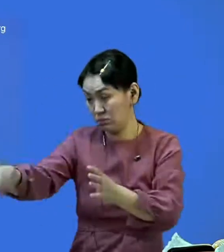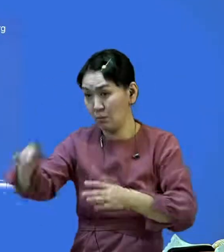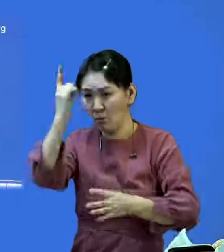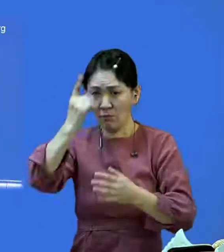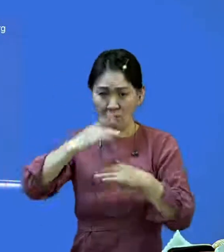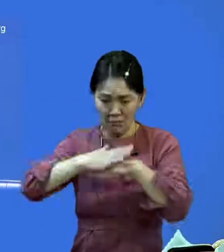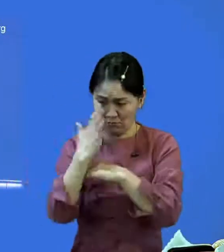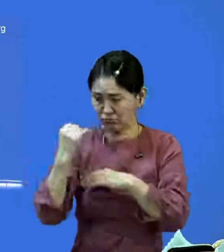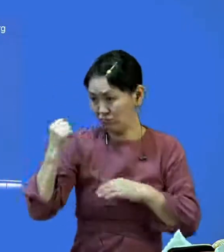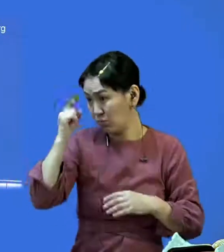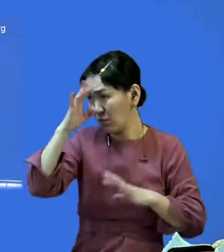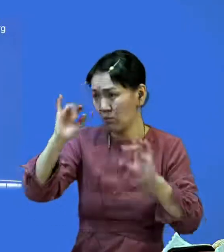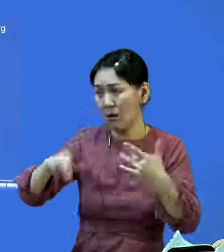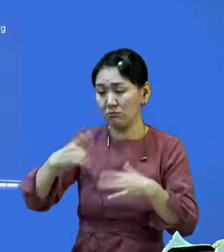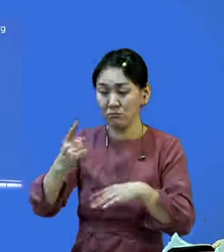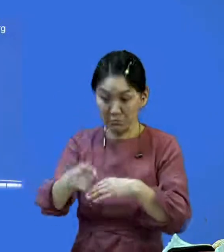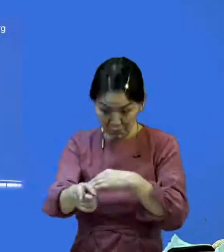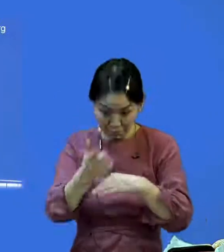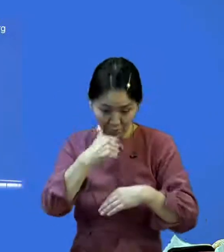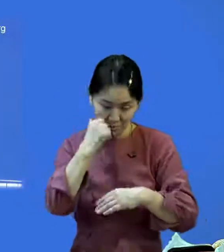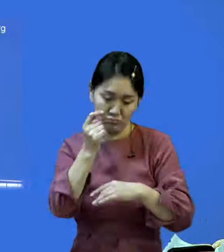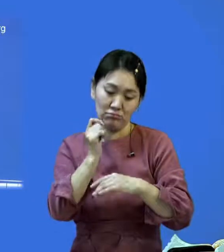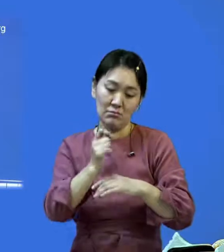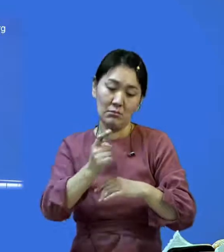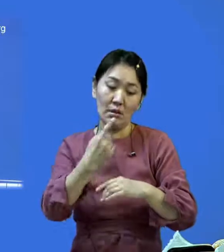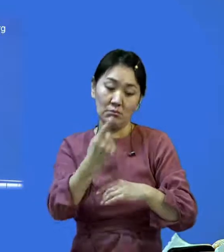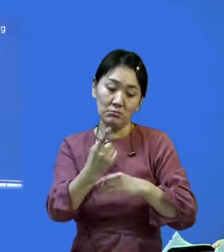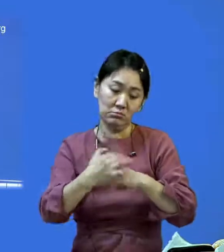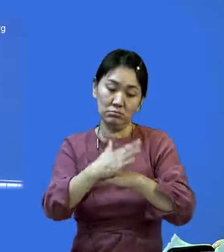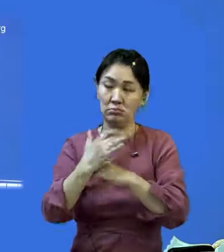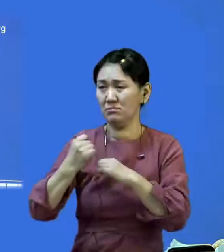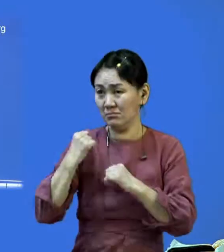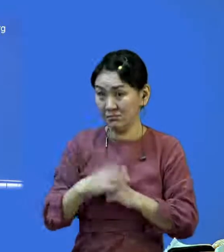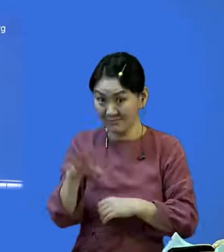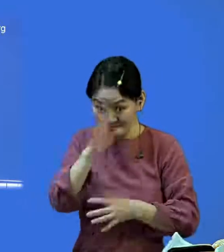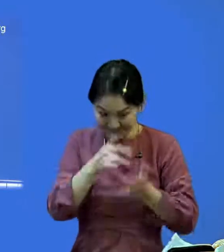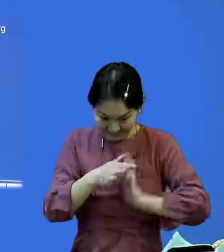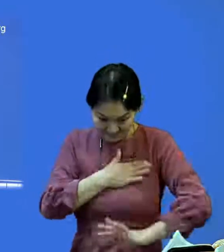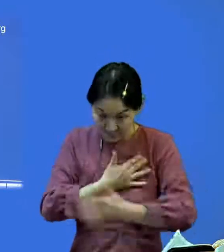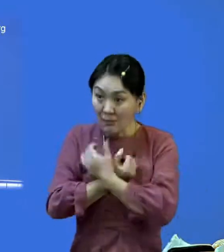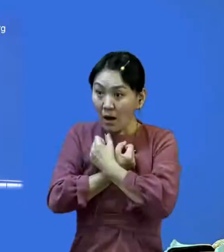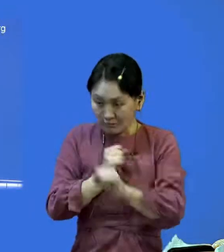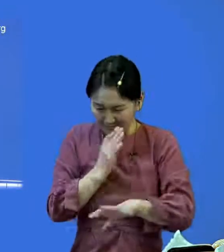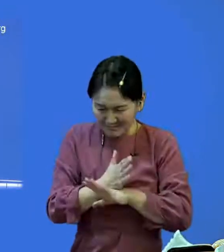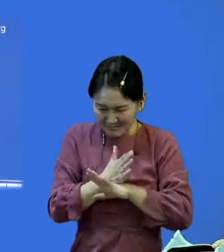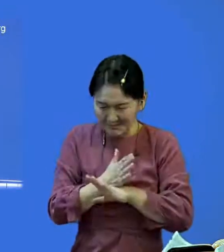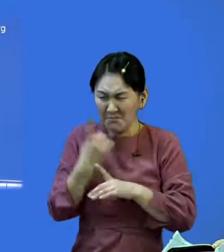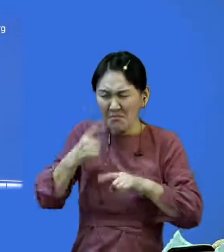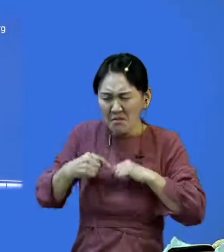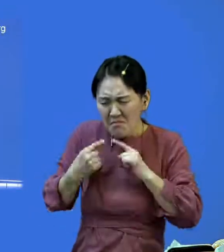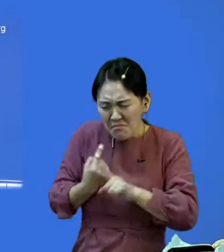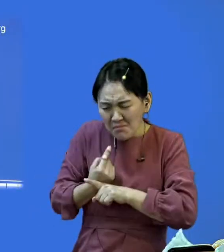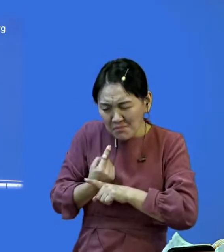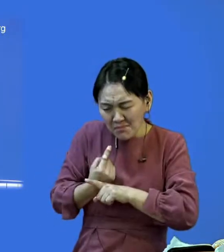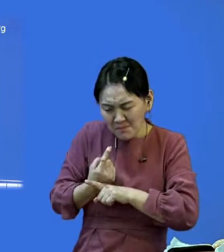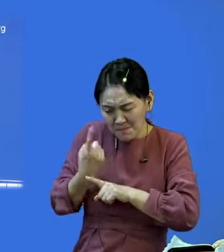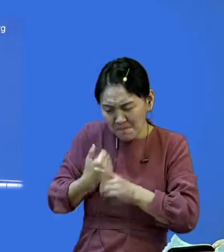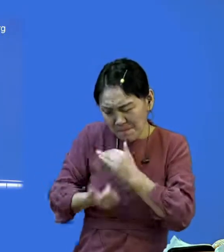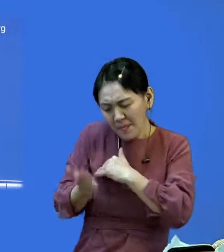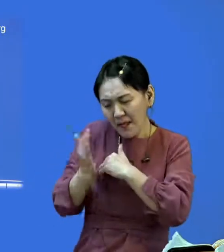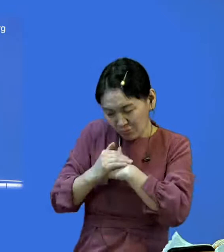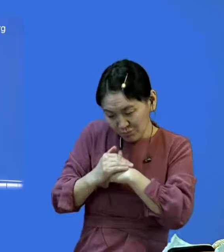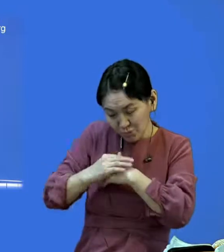бол амьдруулдаг. Харин аврагдсан бид үхэн аврагдах үед гим нүгэл хилэнцээсээ болж үгсэн байсан бидний